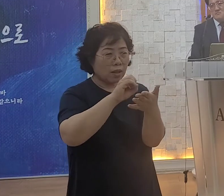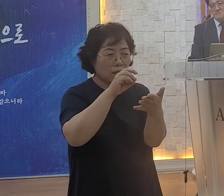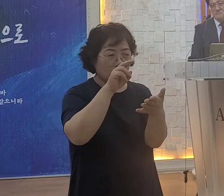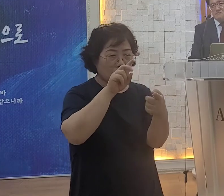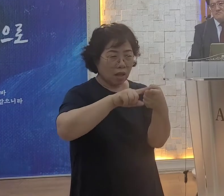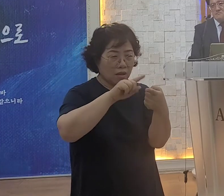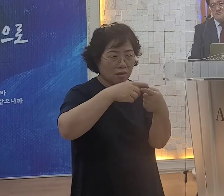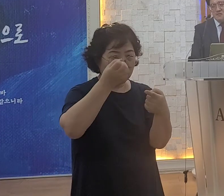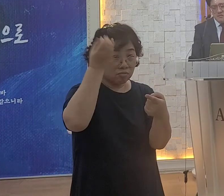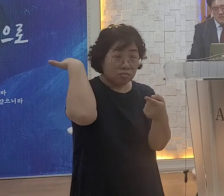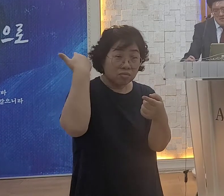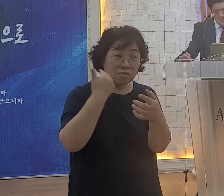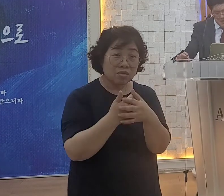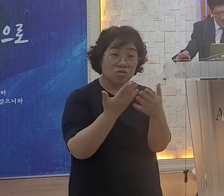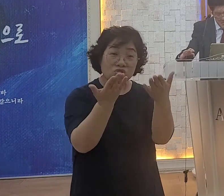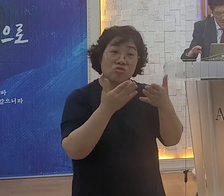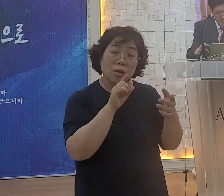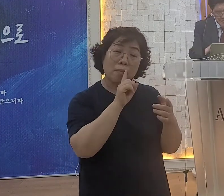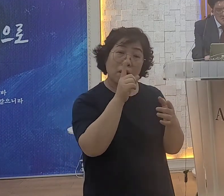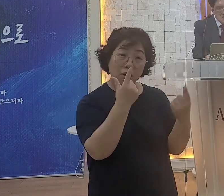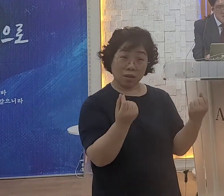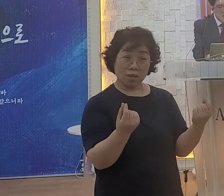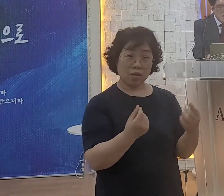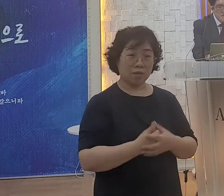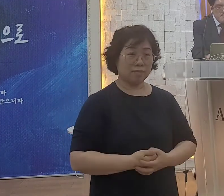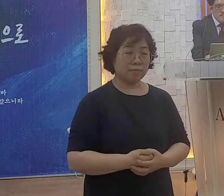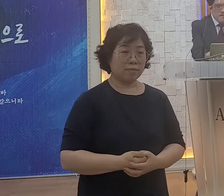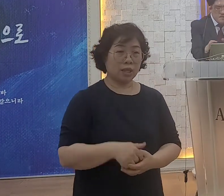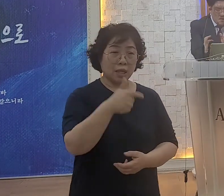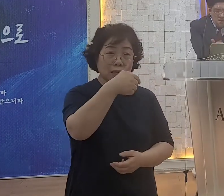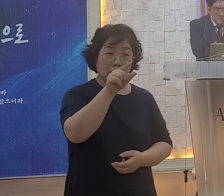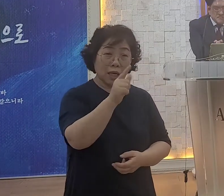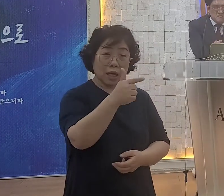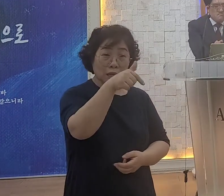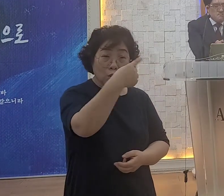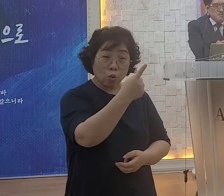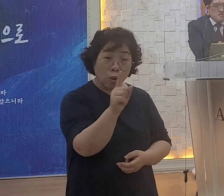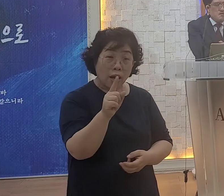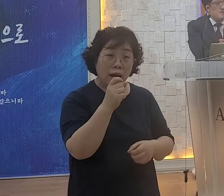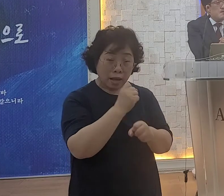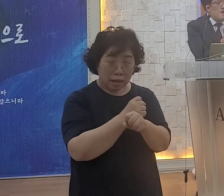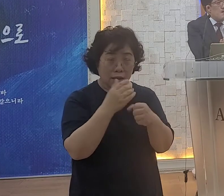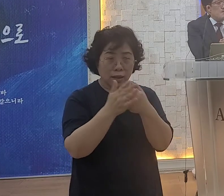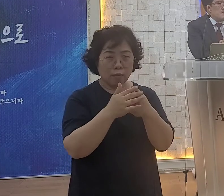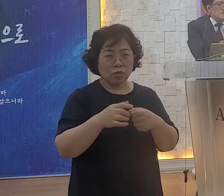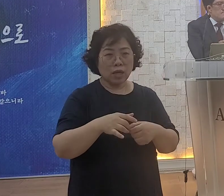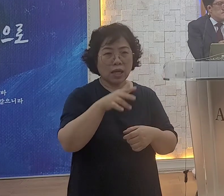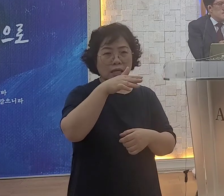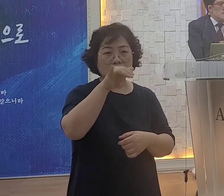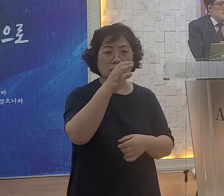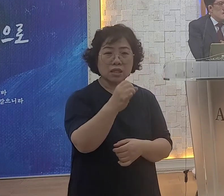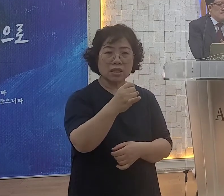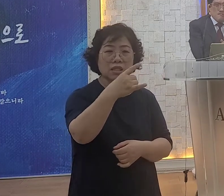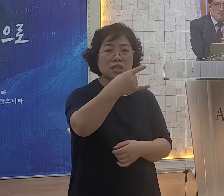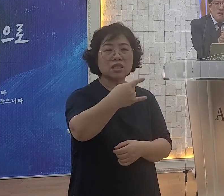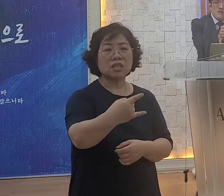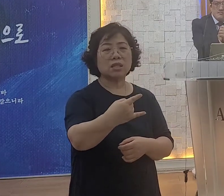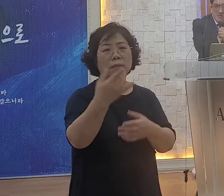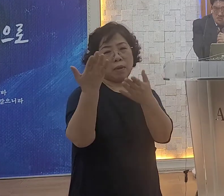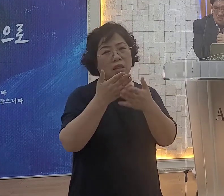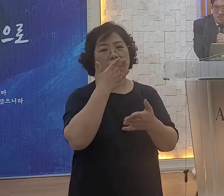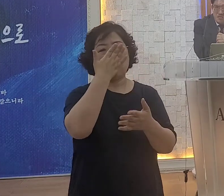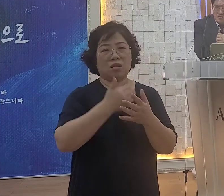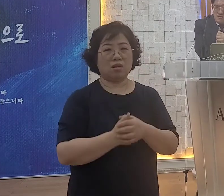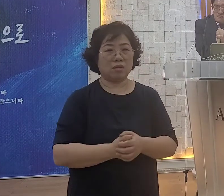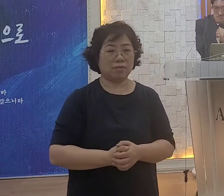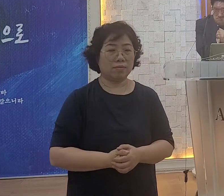이야기들입니다. 그래서 이 사실을 믿는 자에게 값없이 주어진 하나님의 선물이 바로 이